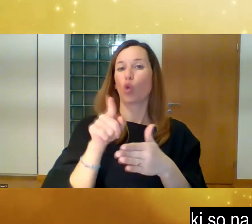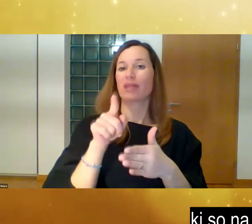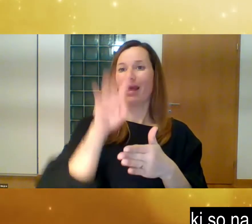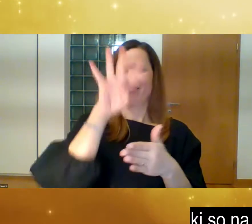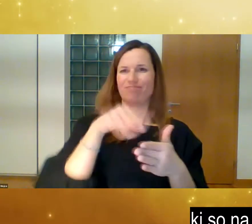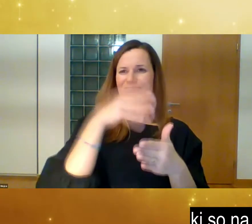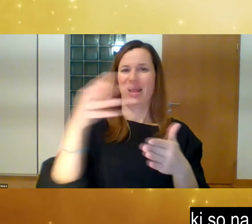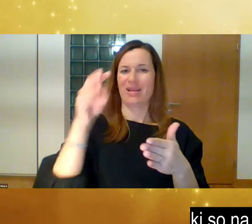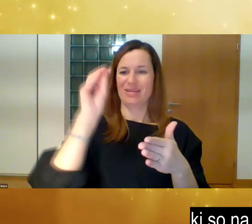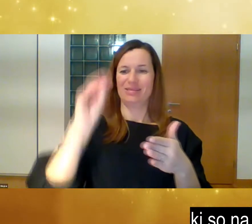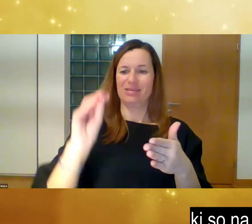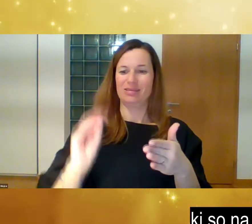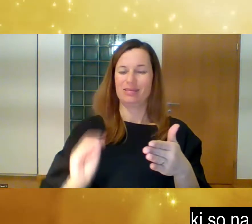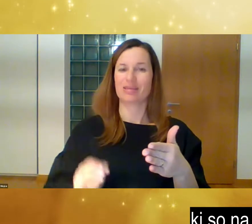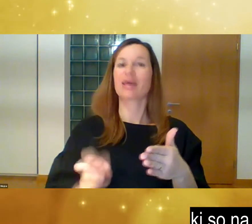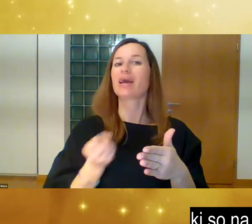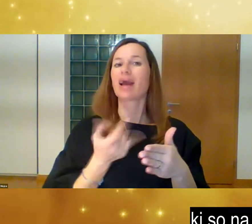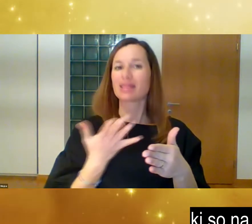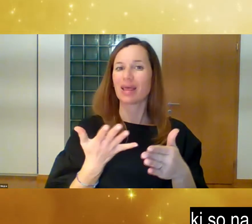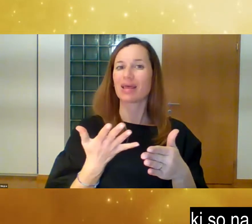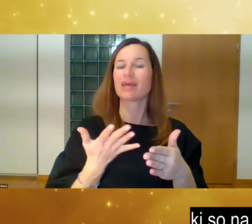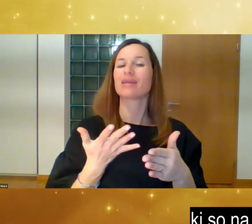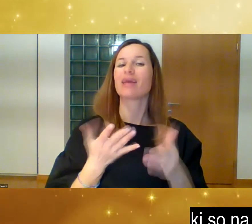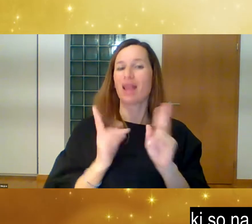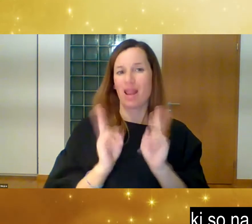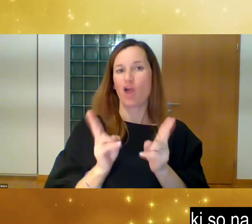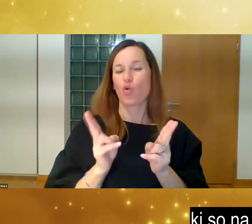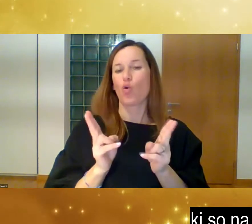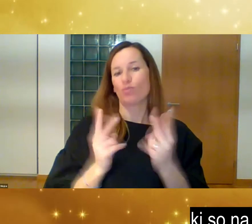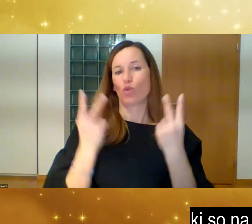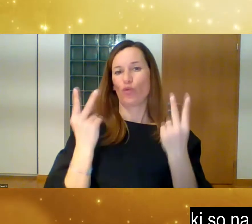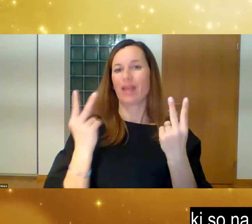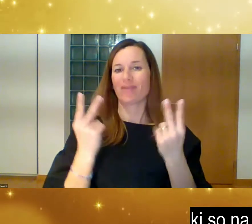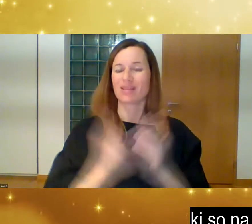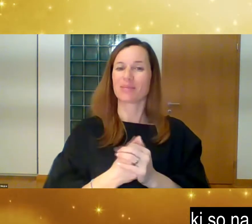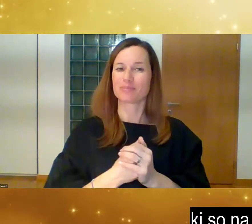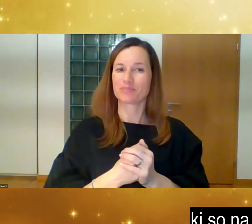listi navedeni, vam dejansko lahko uveljavljate.